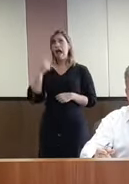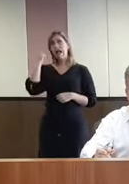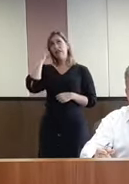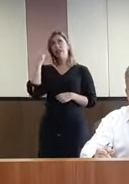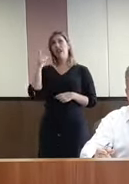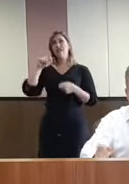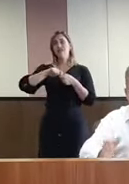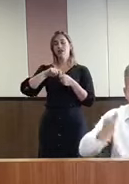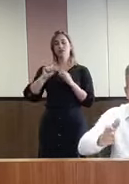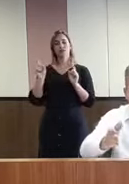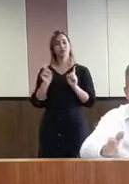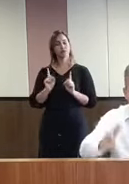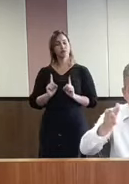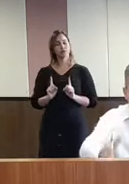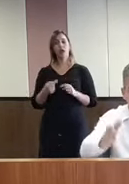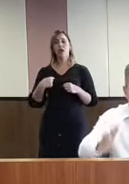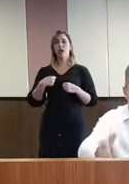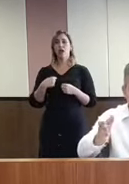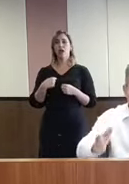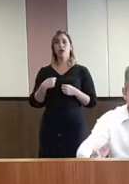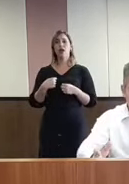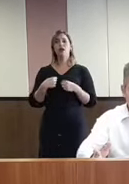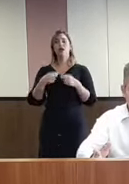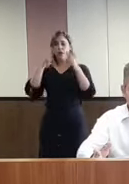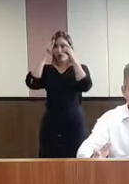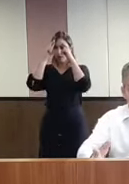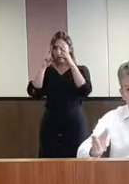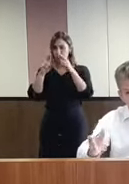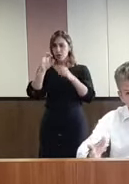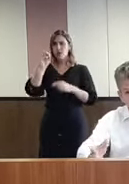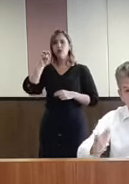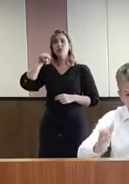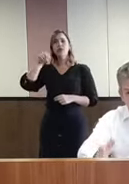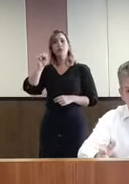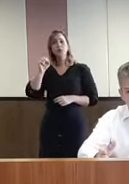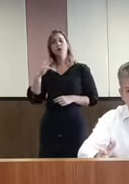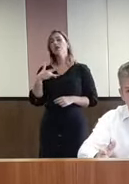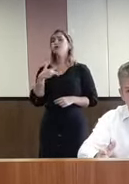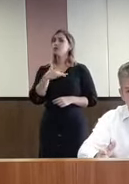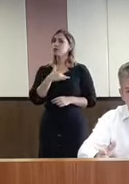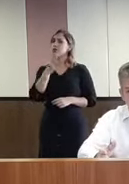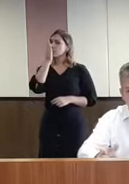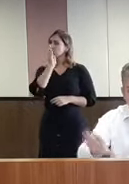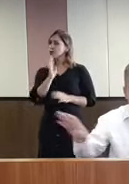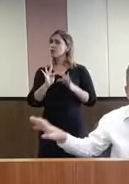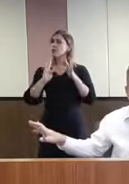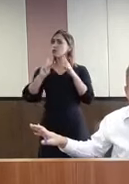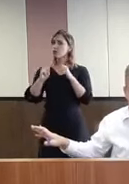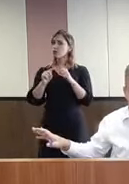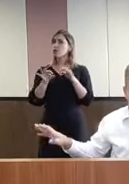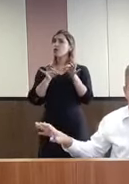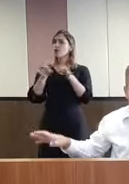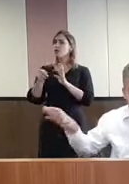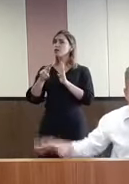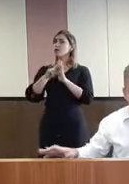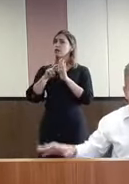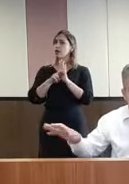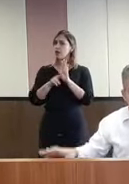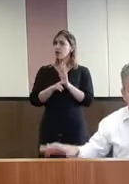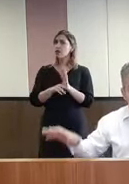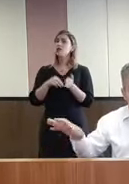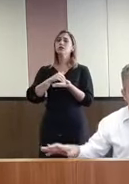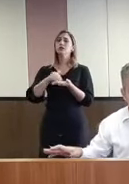Mato Grosso, nós vamos seguir estritamente os protocolos. E eu tenho certeza que dentro desses protocolos, a nossa secretaria vai